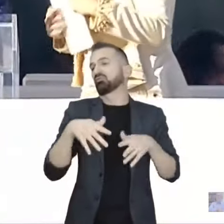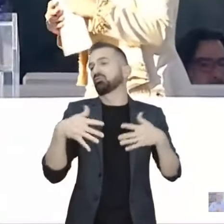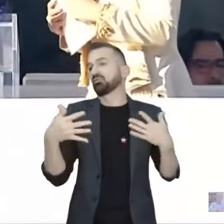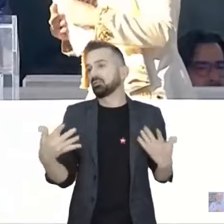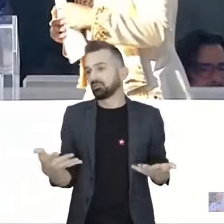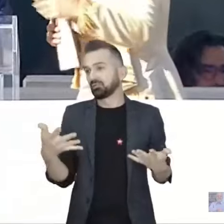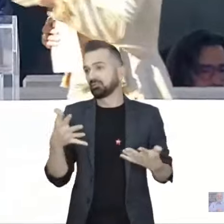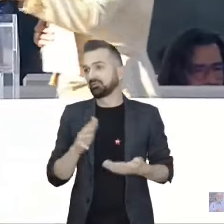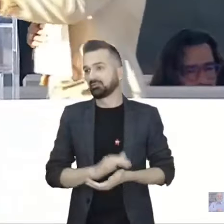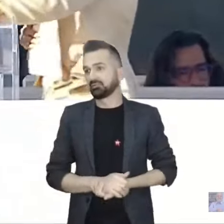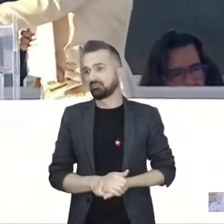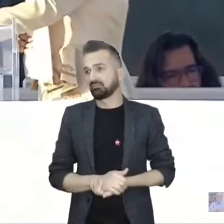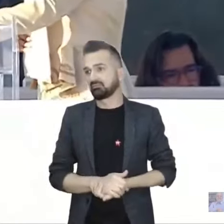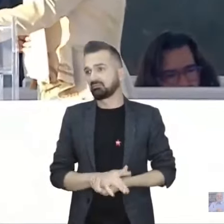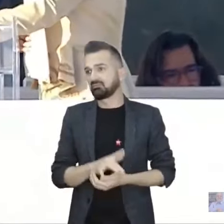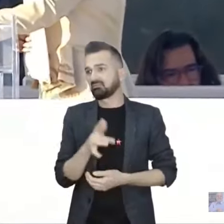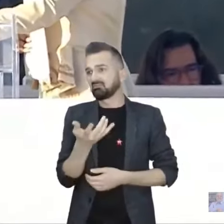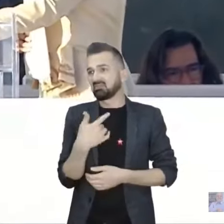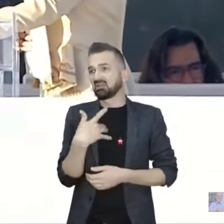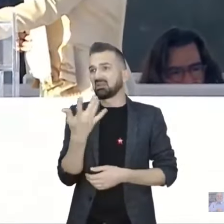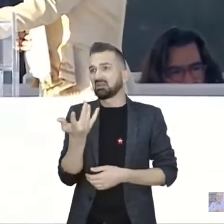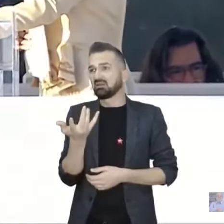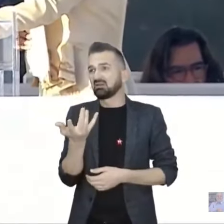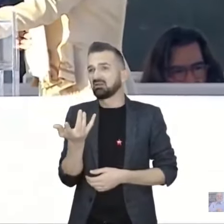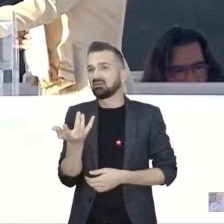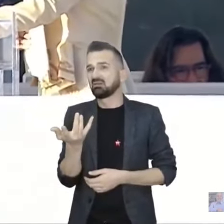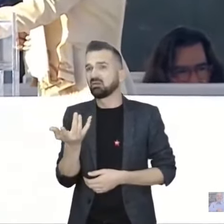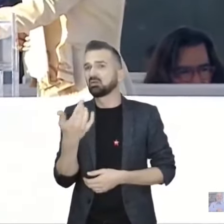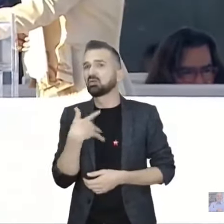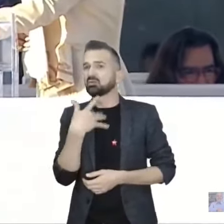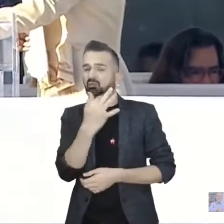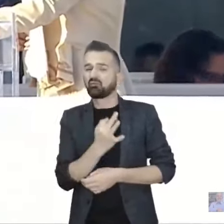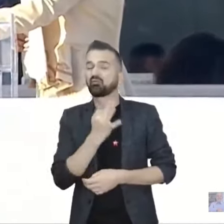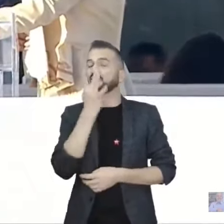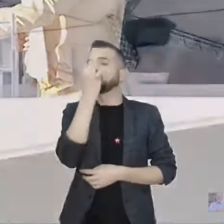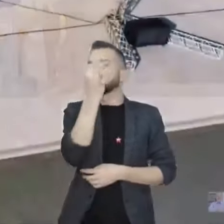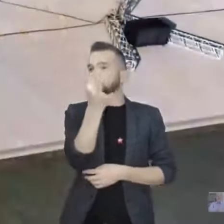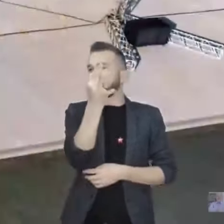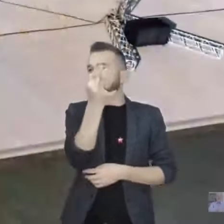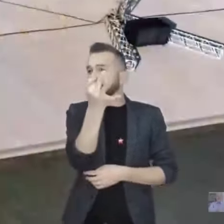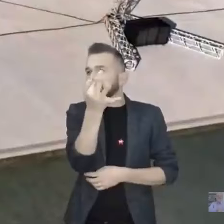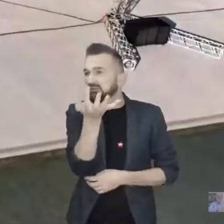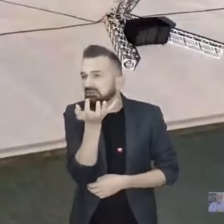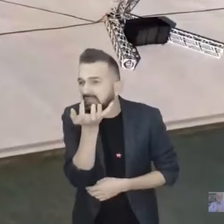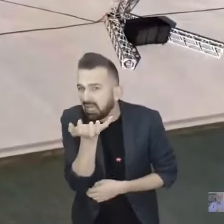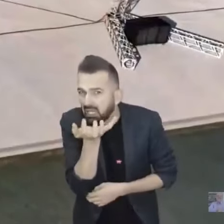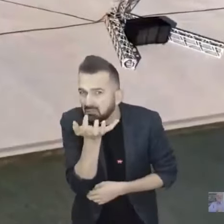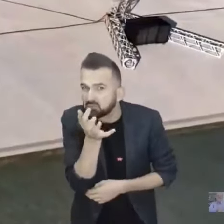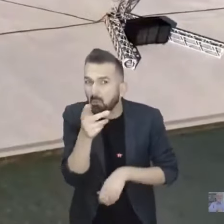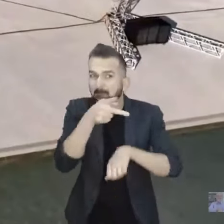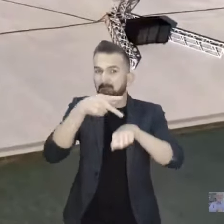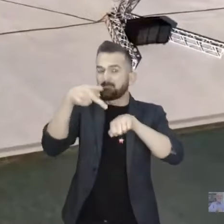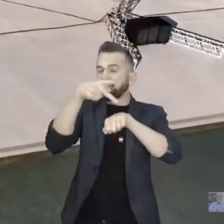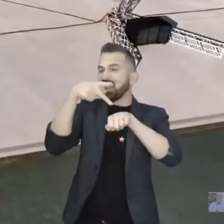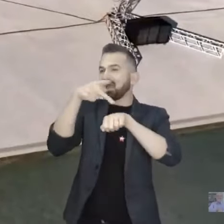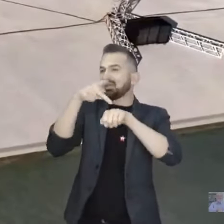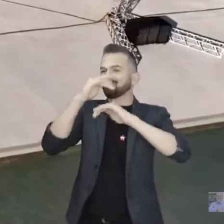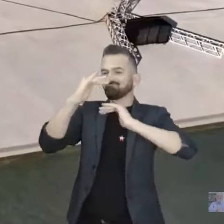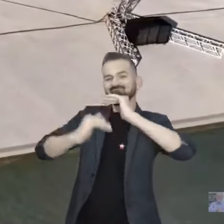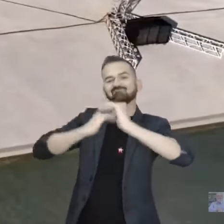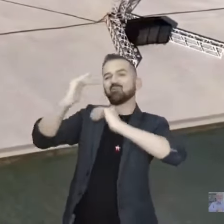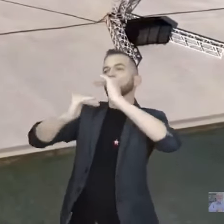Se queremos construir hoje o nosso futuro, se queremos viver num país plenamente desenvolvido para todos e